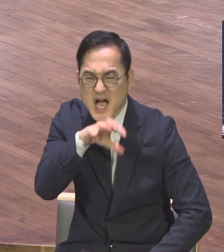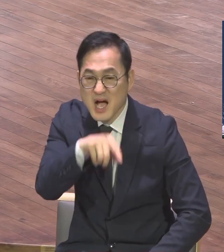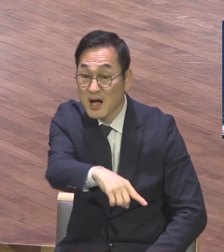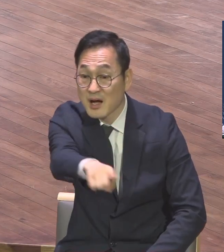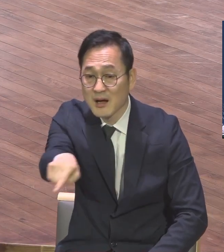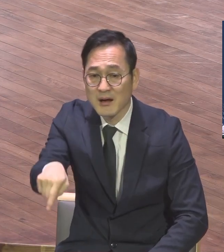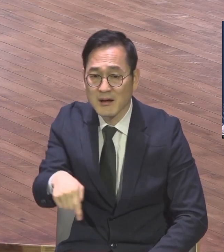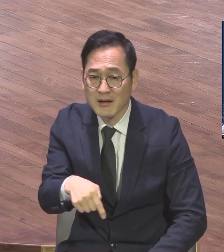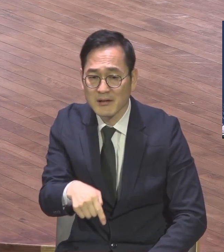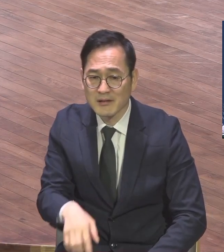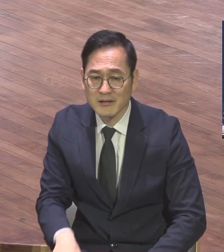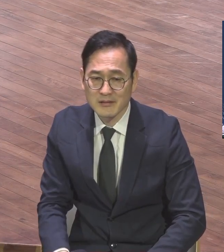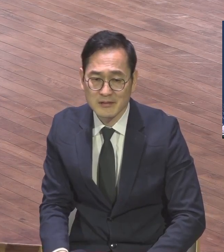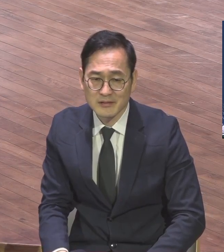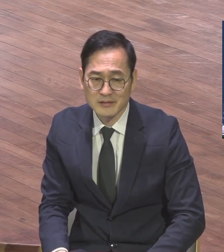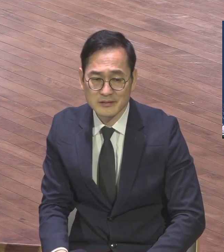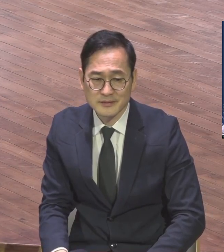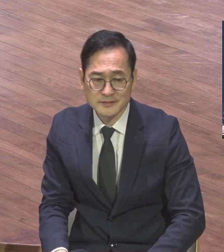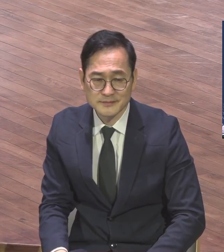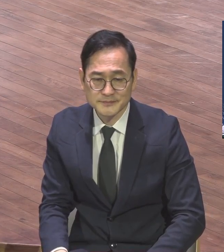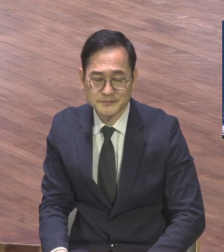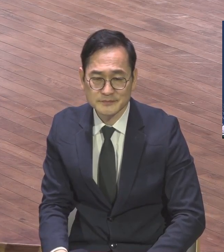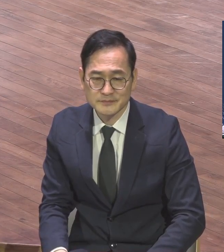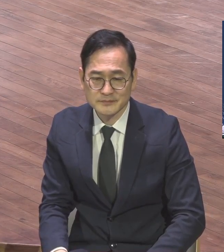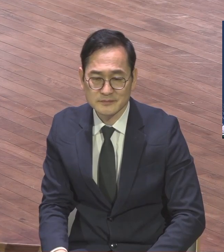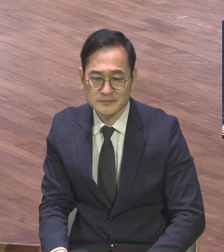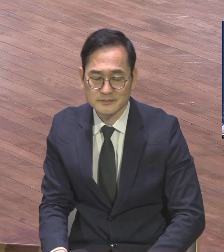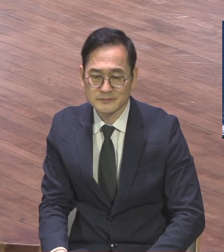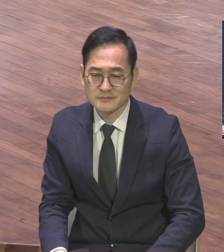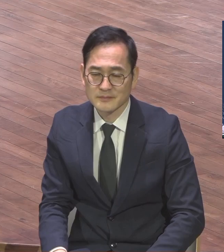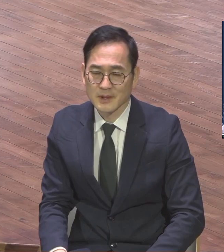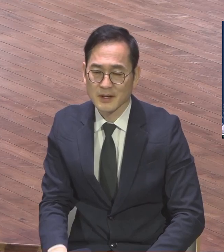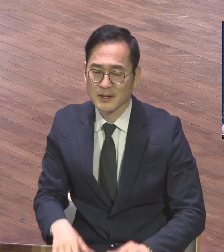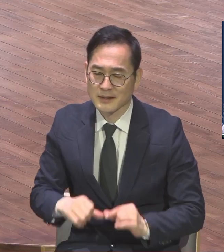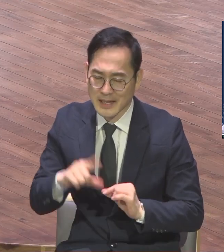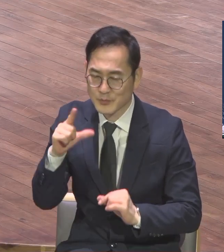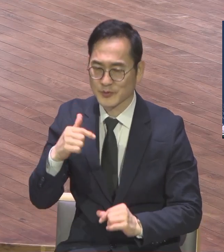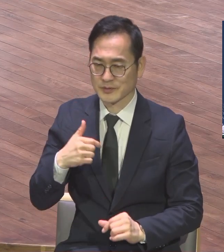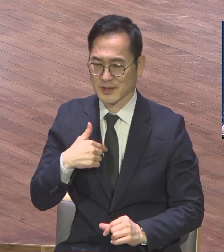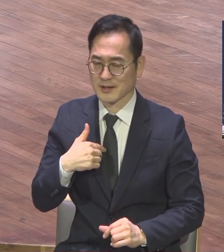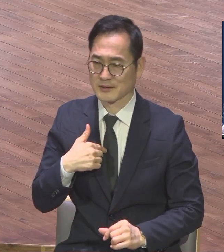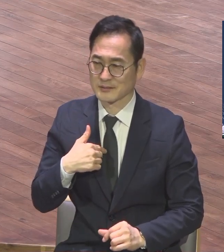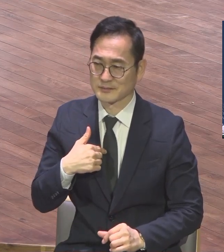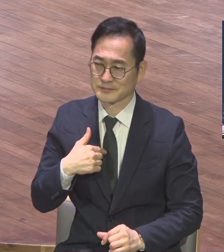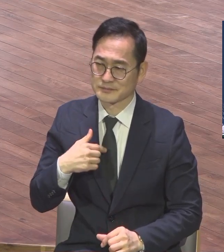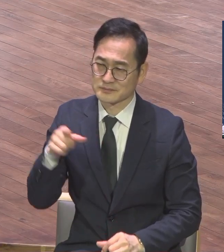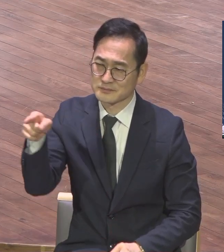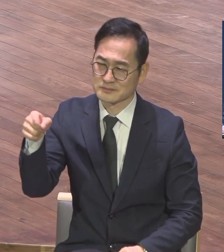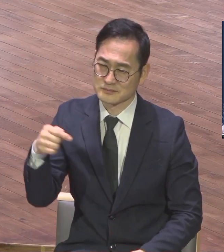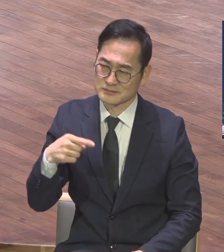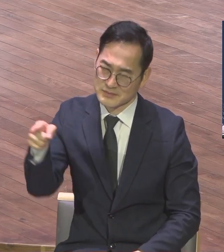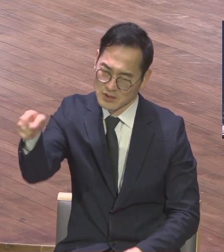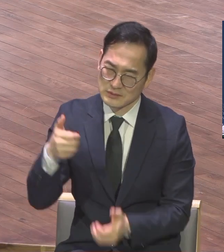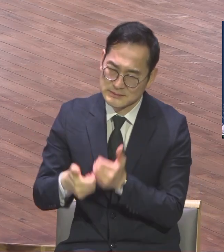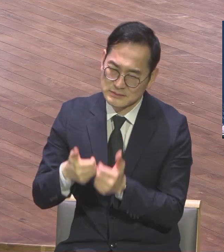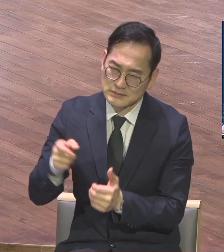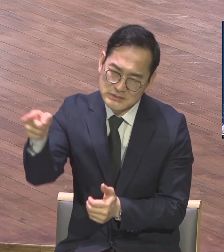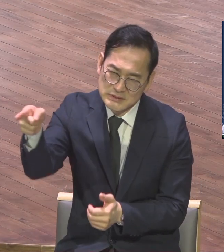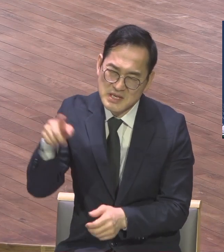대개의 경우 자신의 어떤 이해관계에 걸렸을 때 다락방을 이단으로 모는